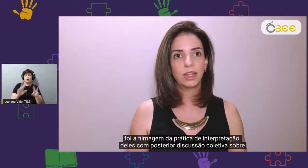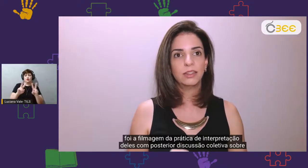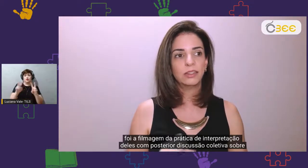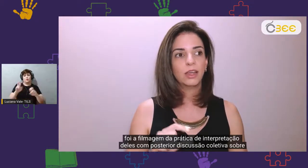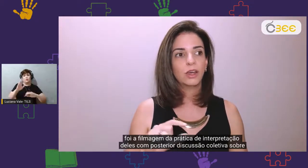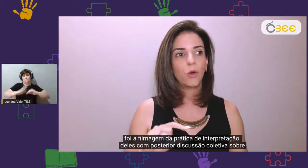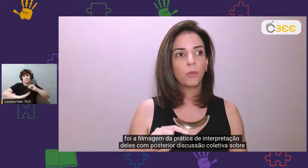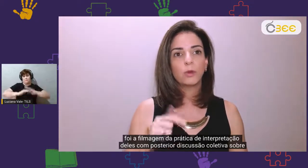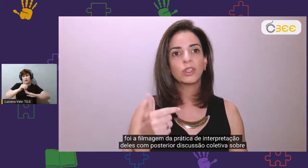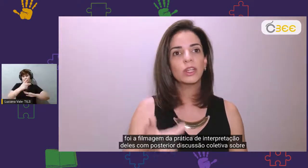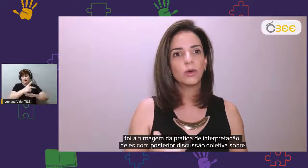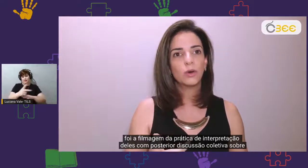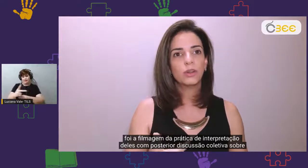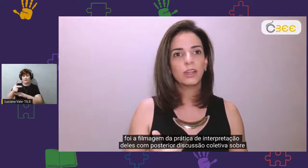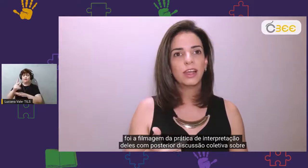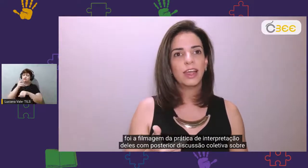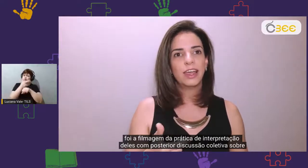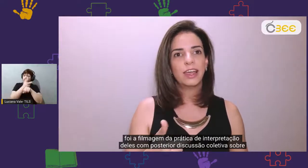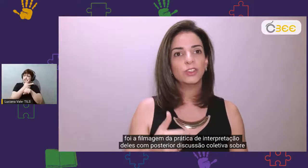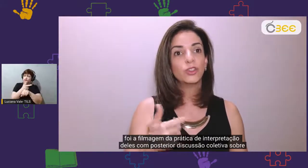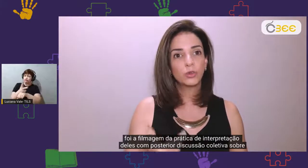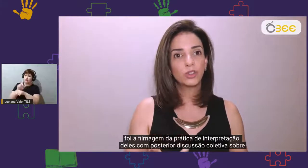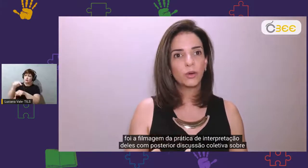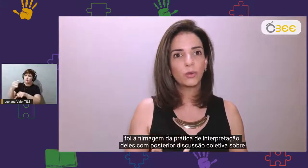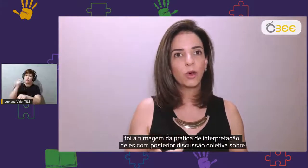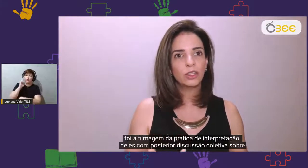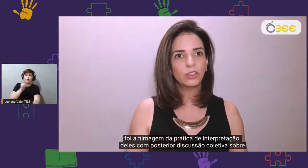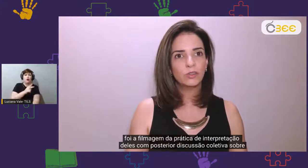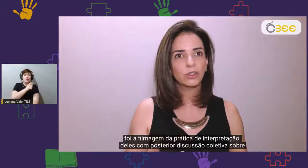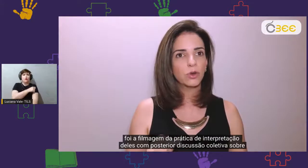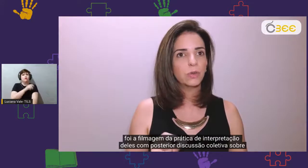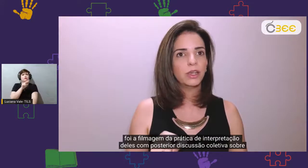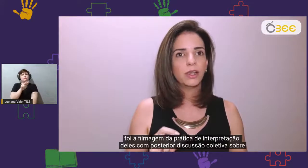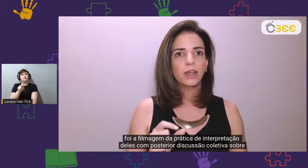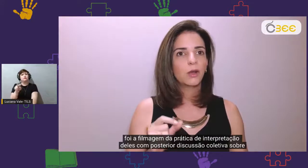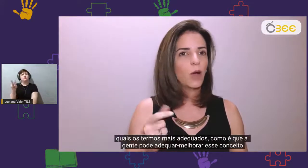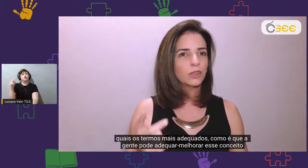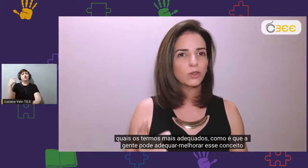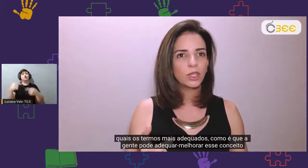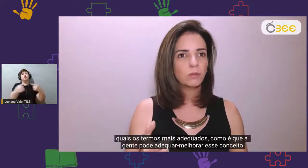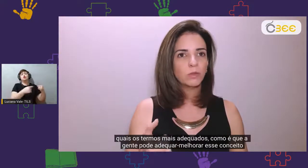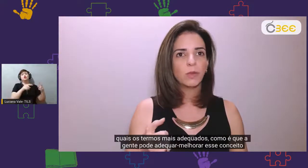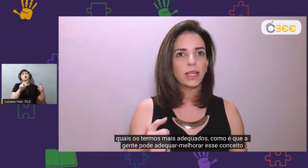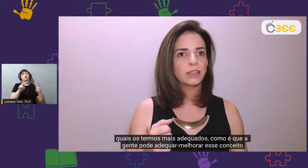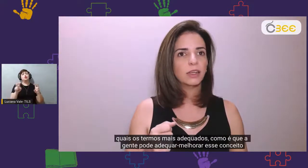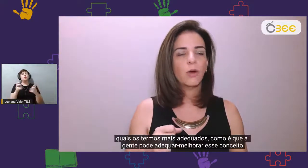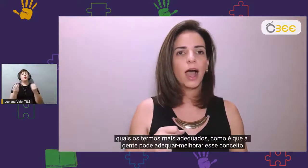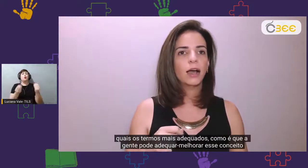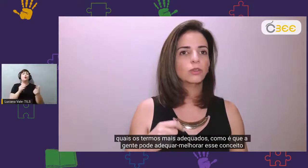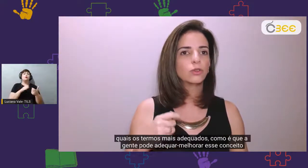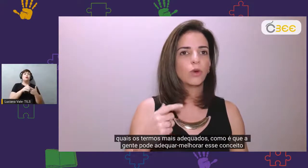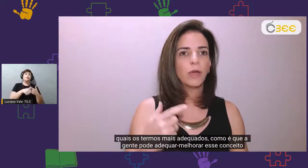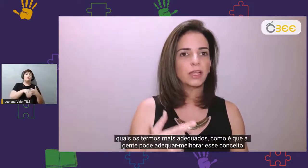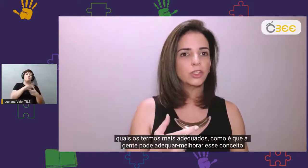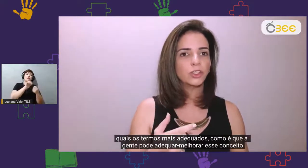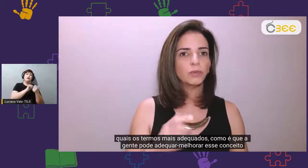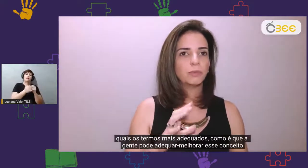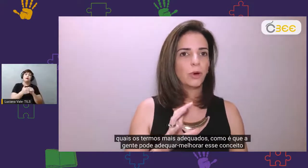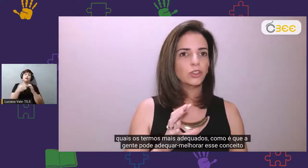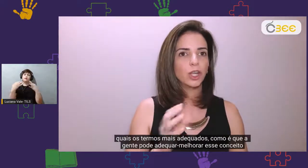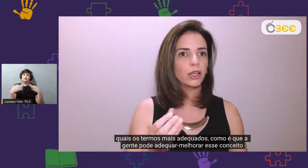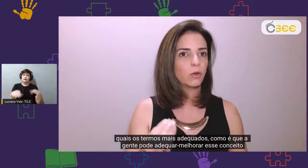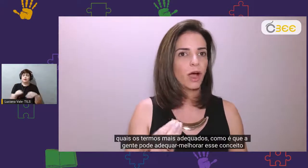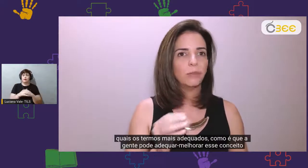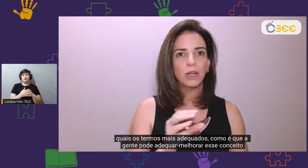interpretação deles com posterior discussão coletiva sobre quais os termos mais adequados, como é que a